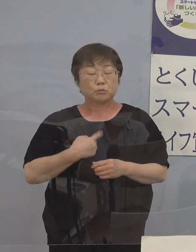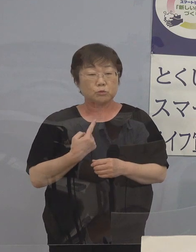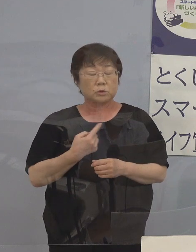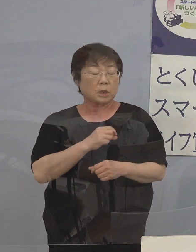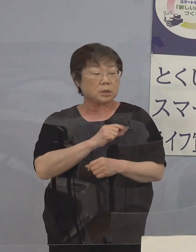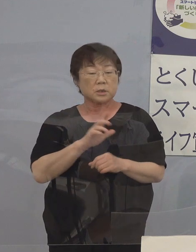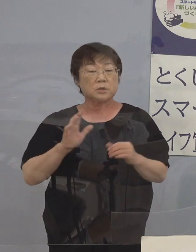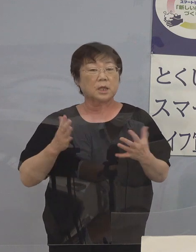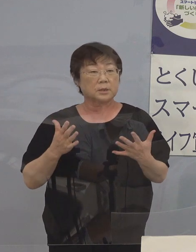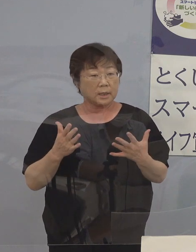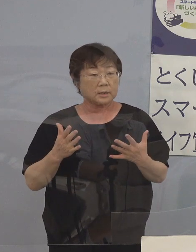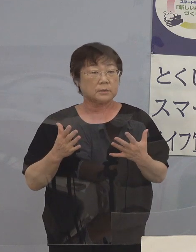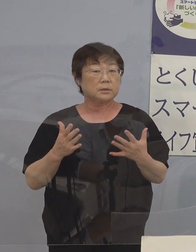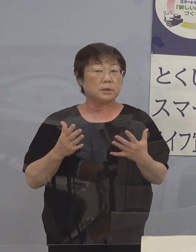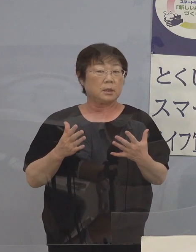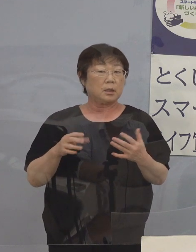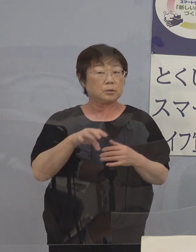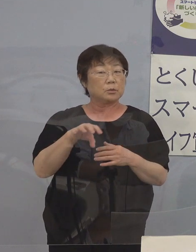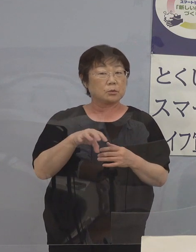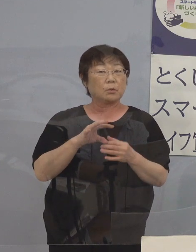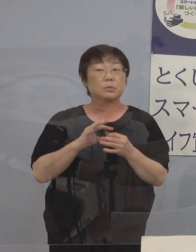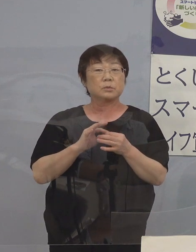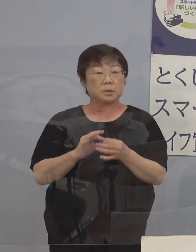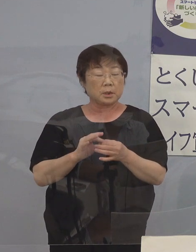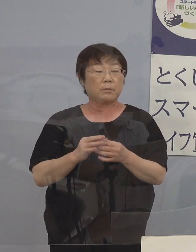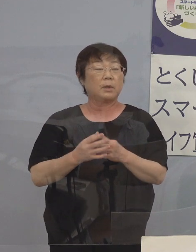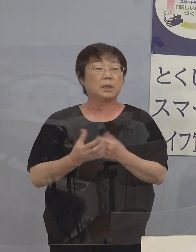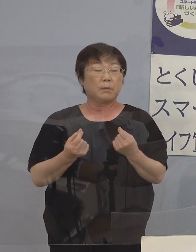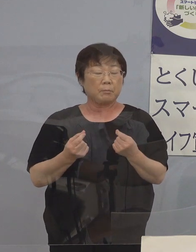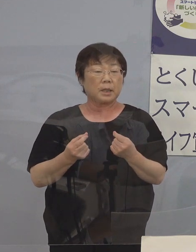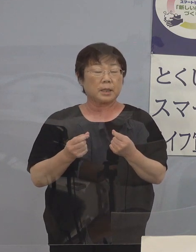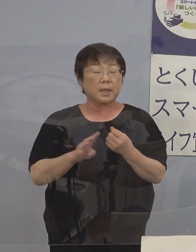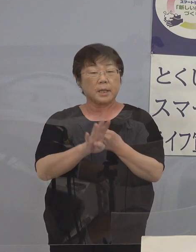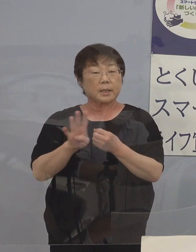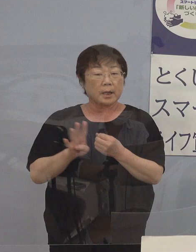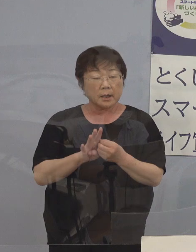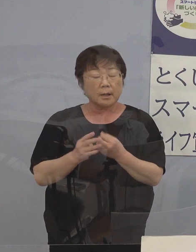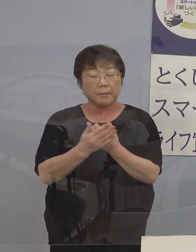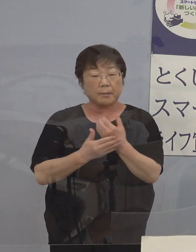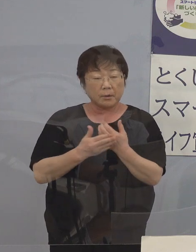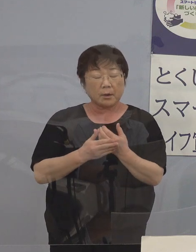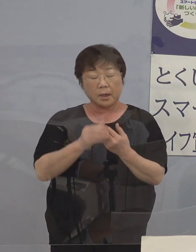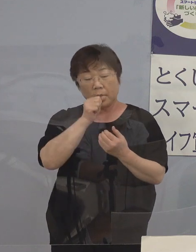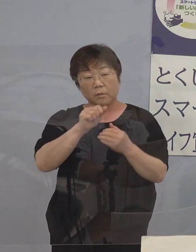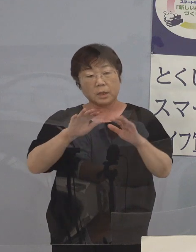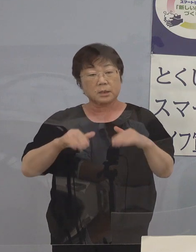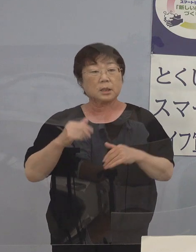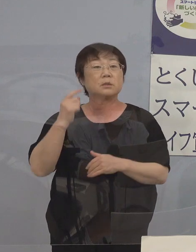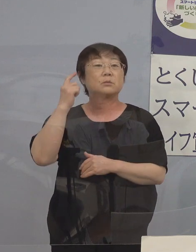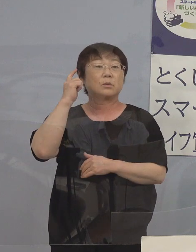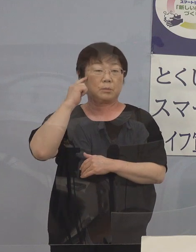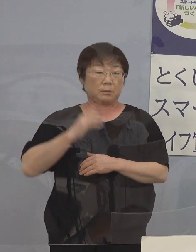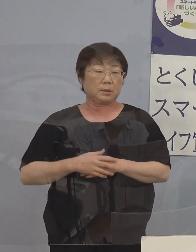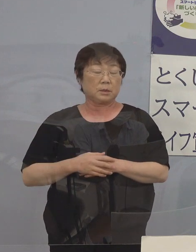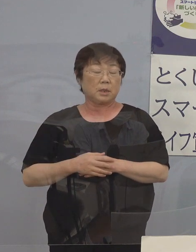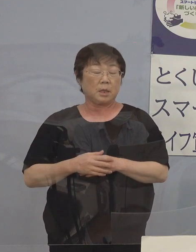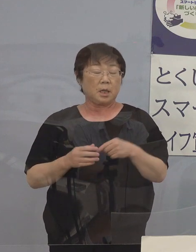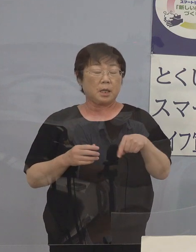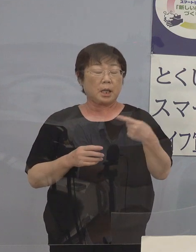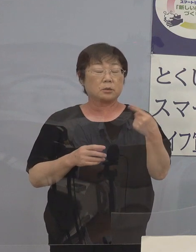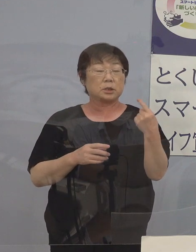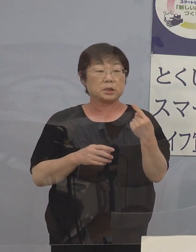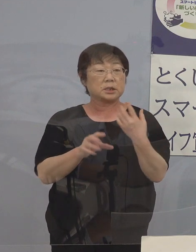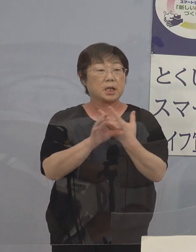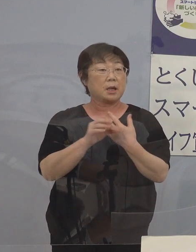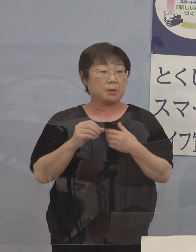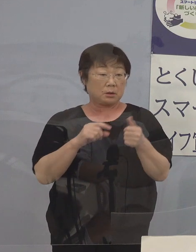が熱がないとしてもそのあたりについてやはりケアをしておいていただければよかったかなと。しかも101例目